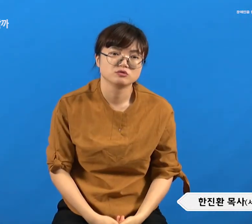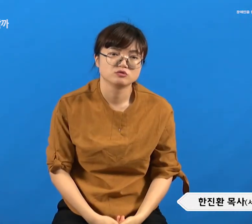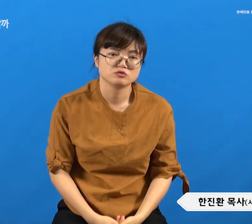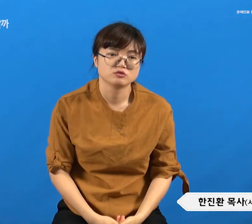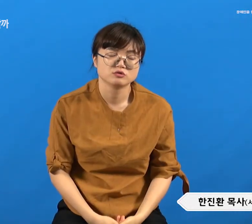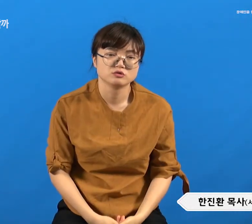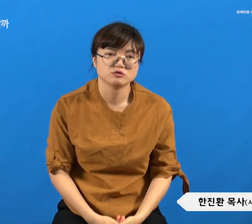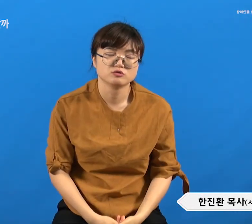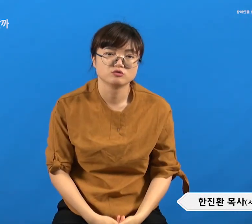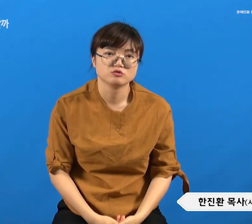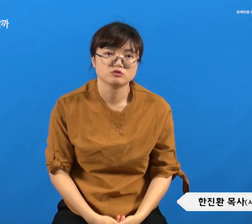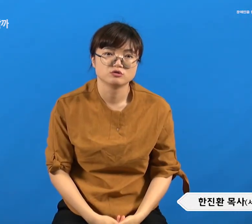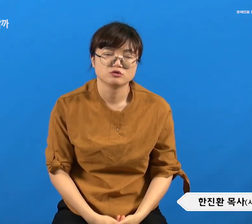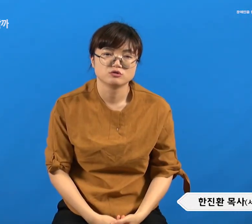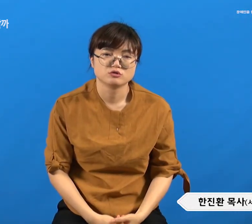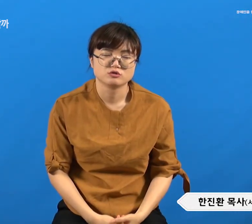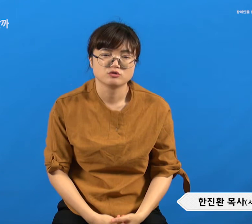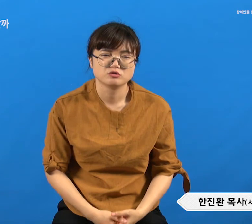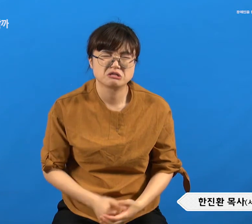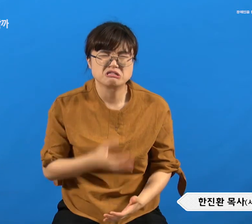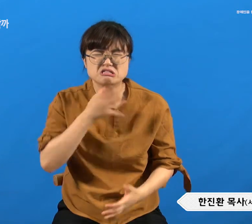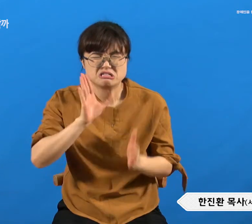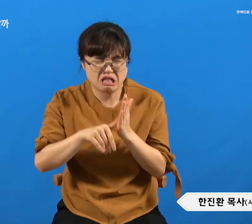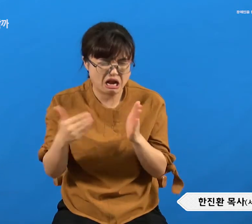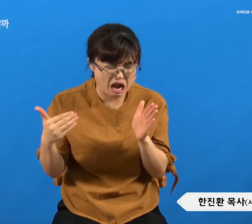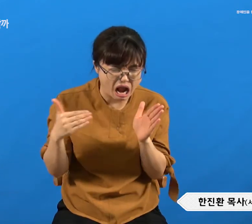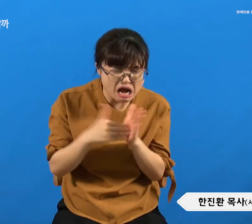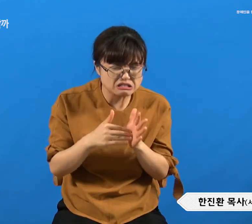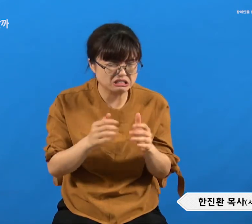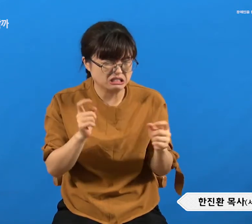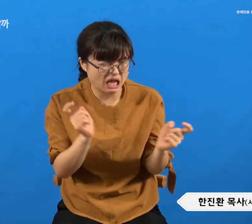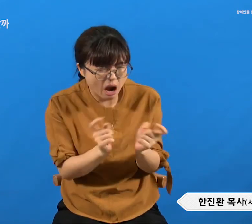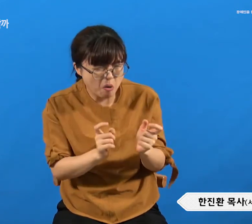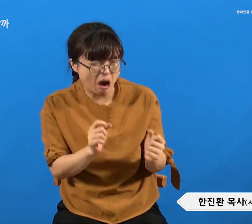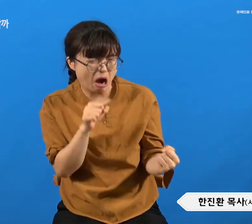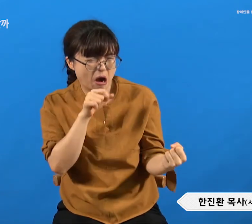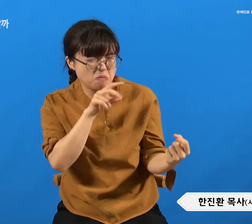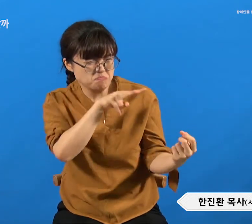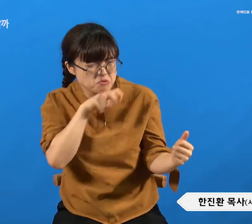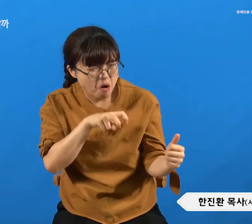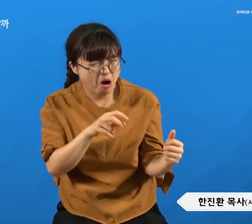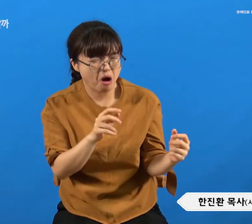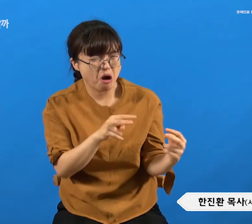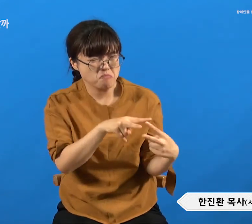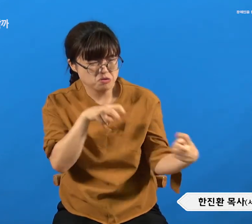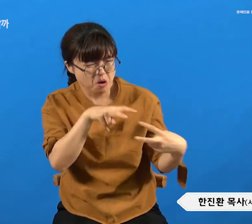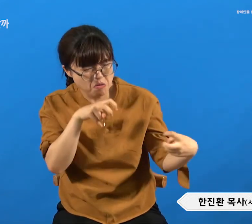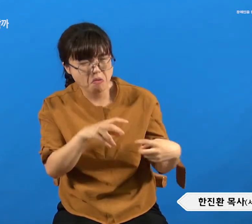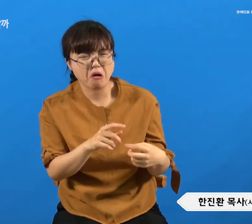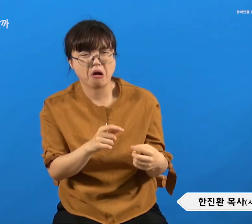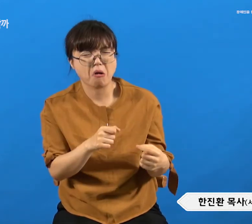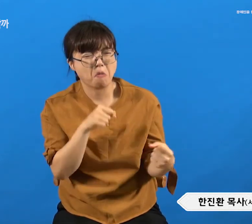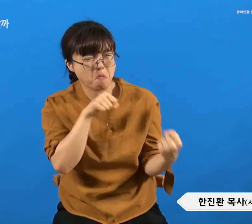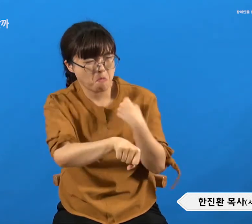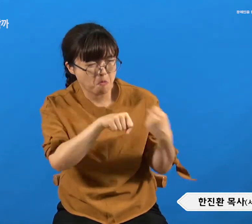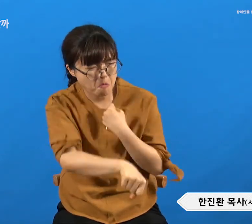후반전까지 그냥 죽을 듯이 그냥 싸우고 다투고 미워하고 그리고 인생 끝나고 그건 너무 아까운 일